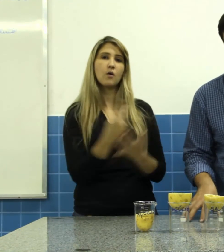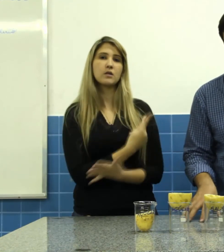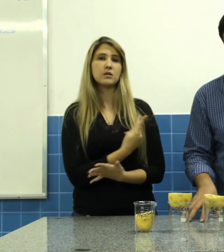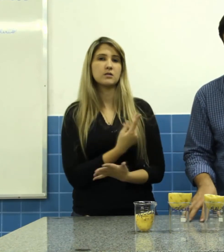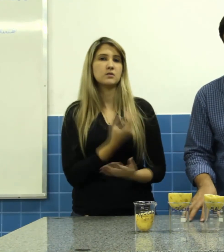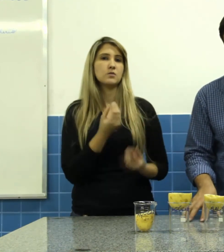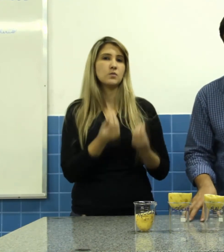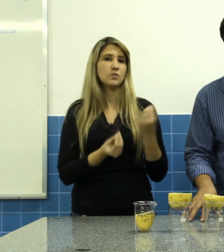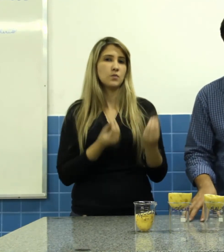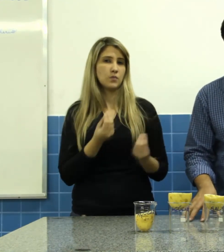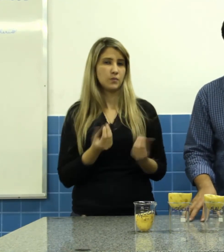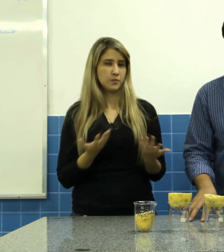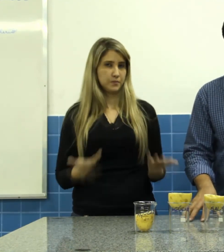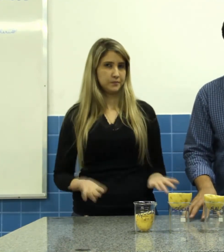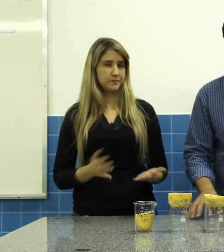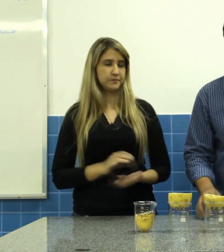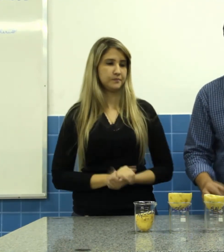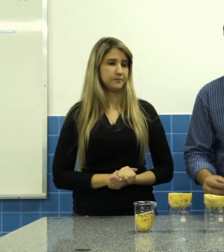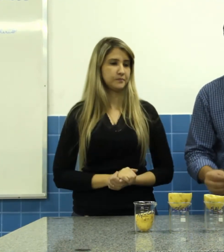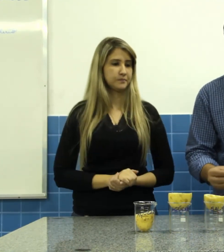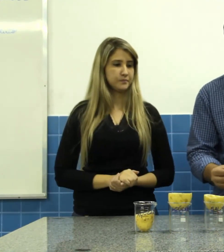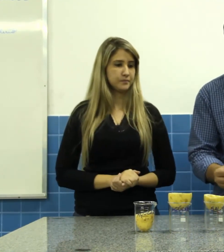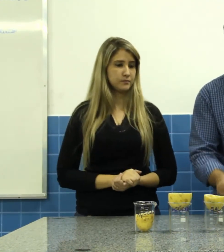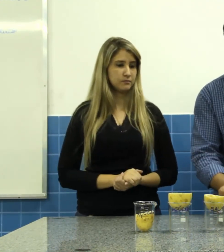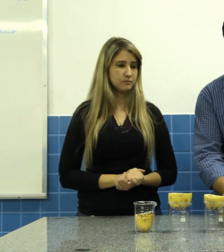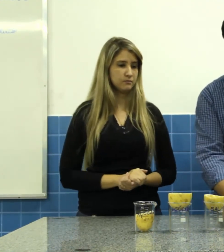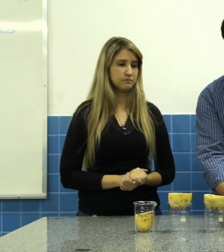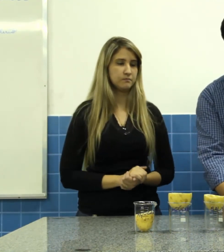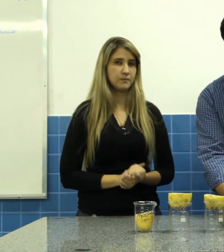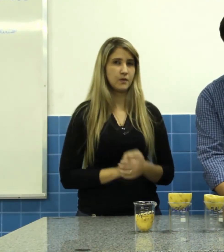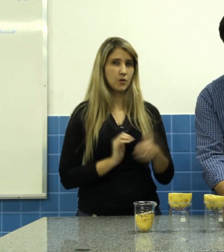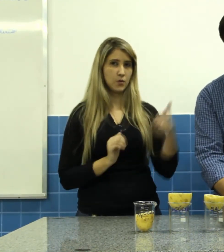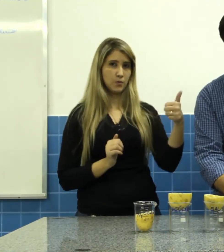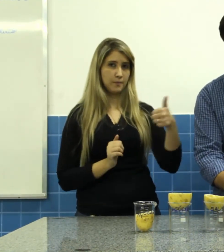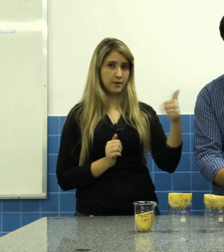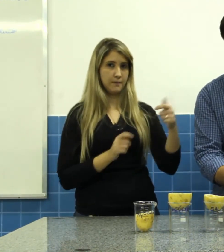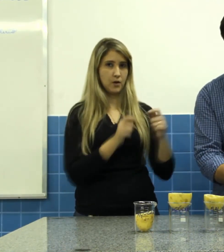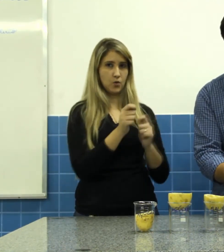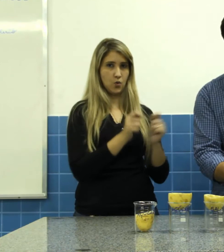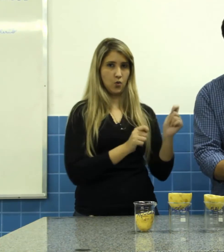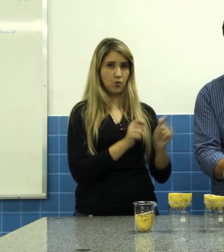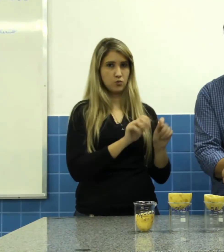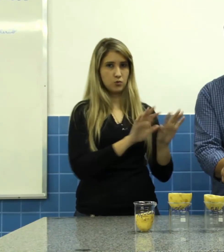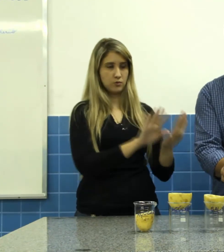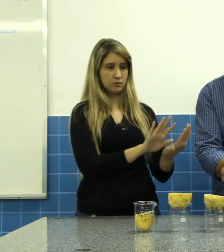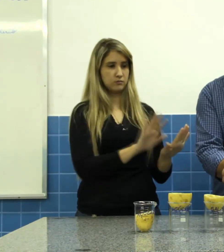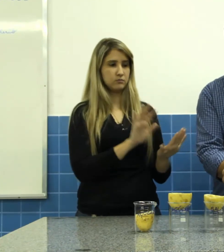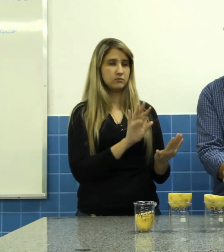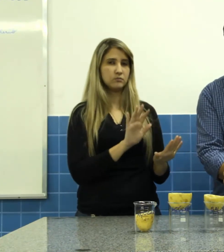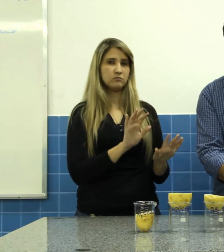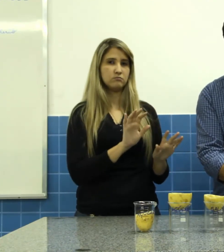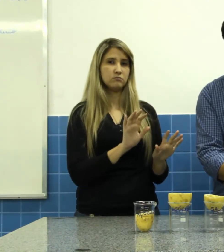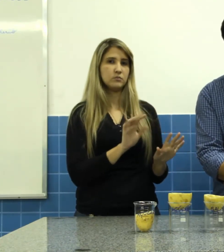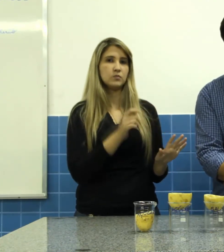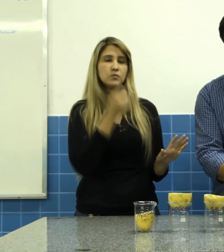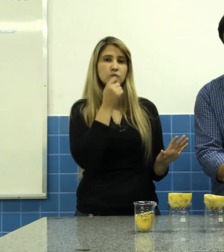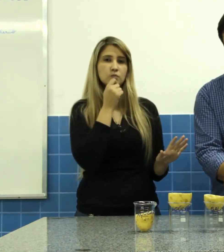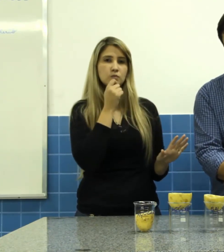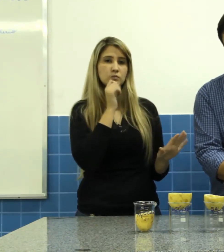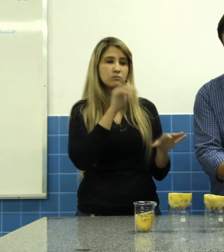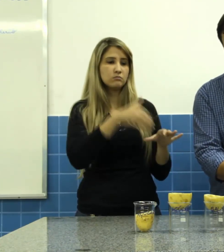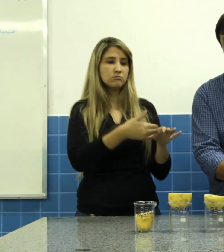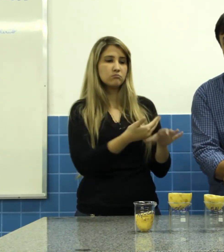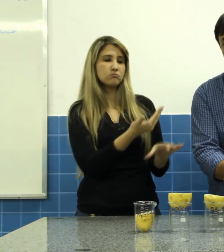resultado desse experimento? Bom, na situação controle, como se era de esperar, essa